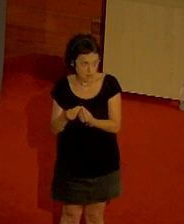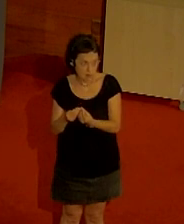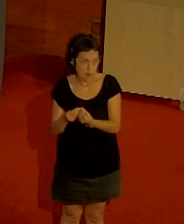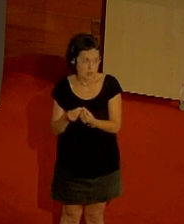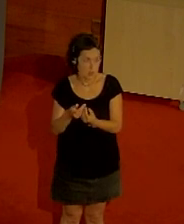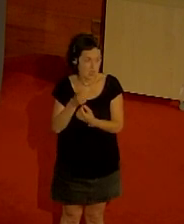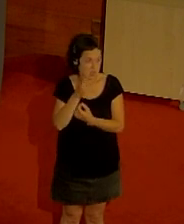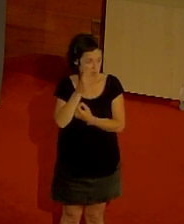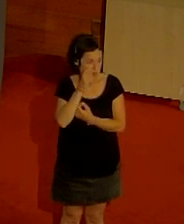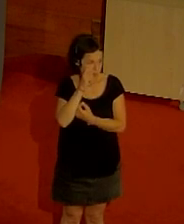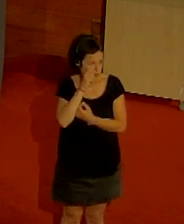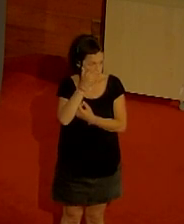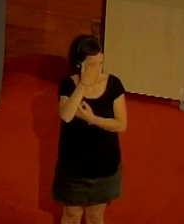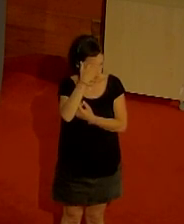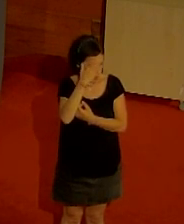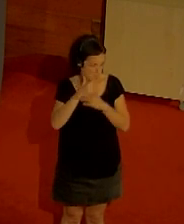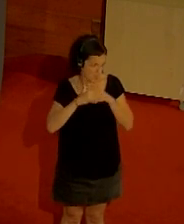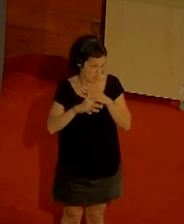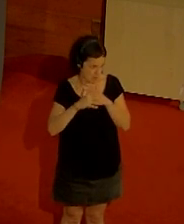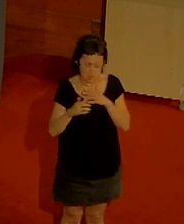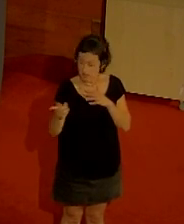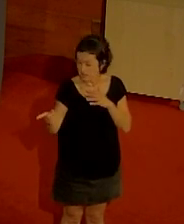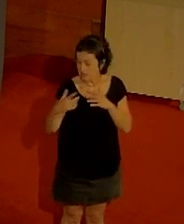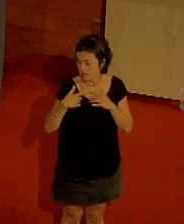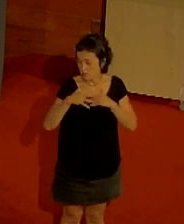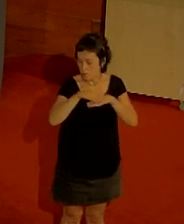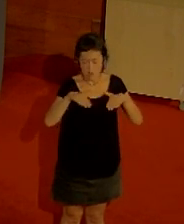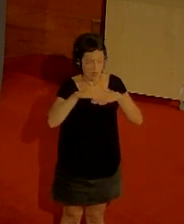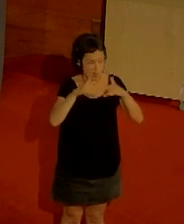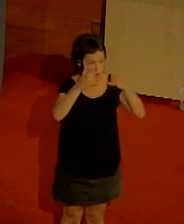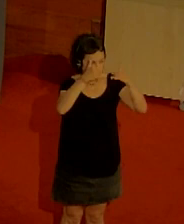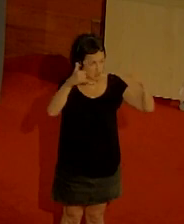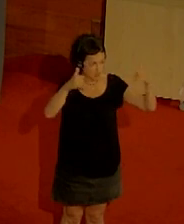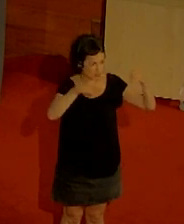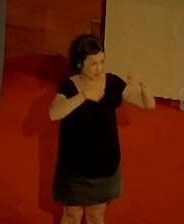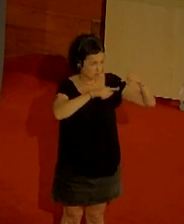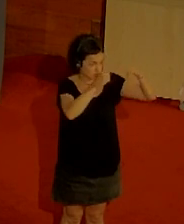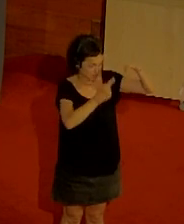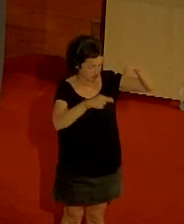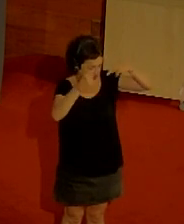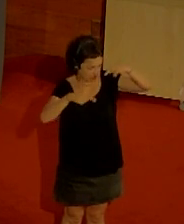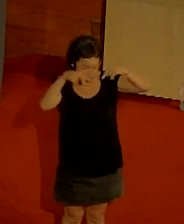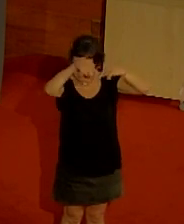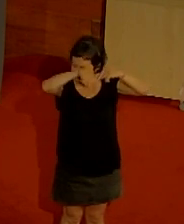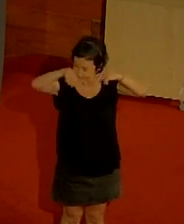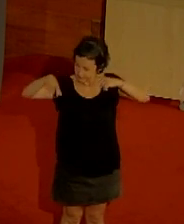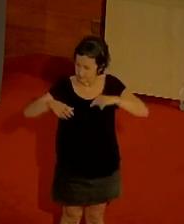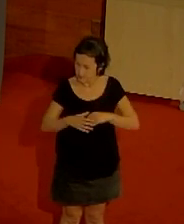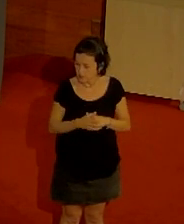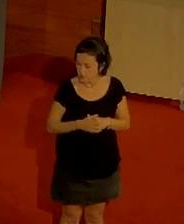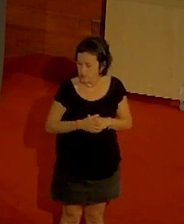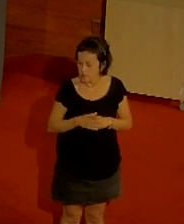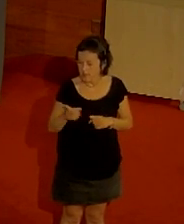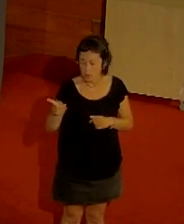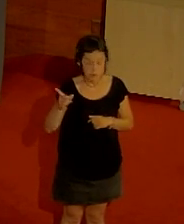los ponían ahí. Y bueno, y esto lo pongo aquí simplemente... porque aquel reportaje y otros que hemos